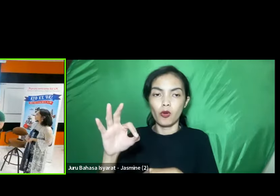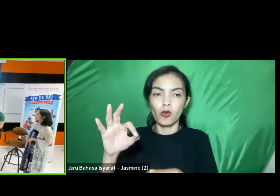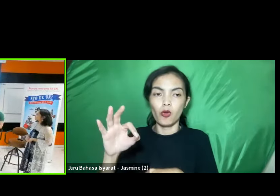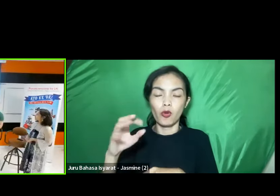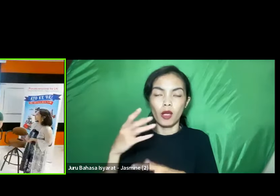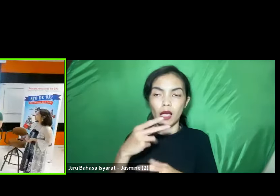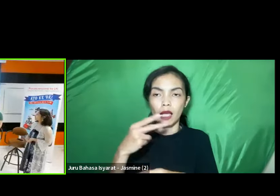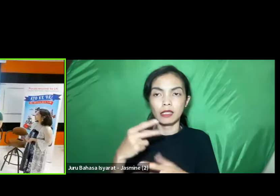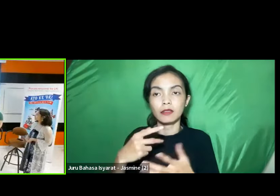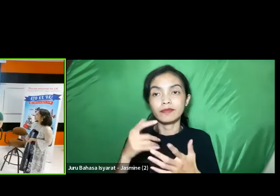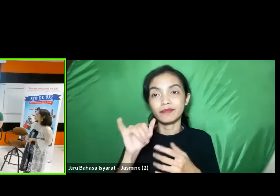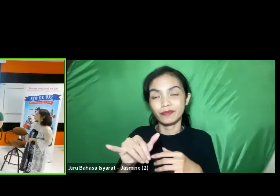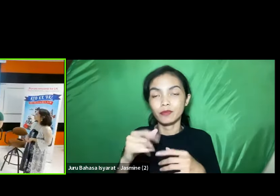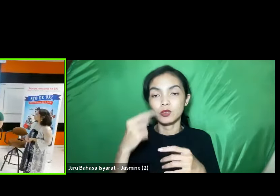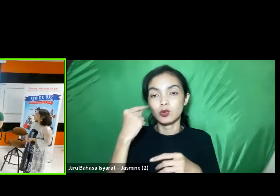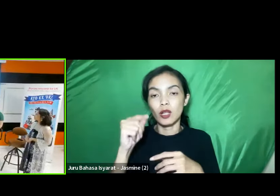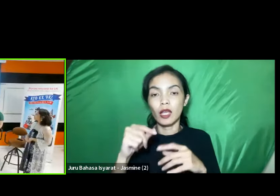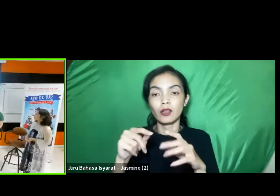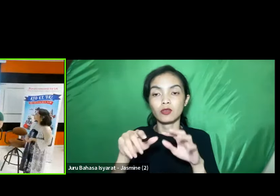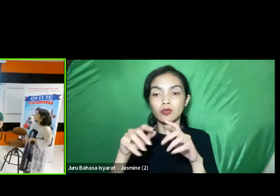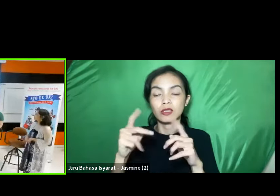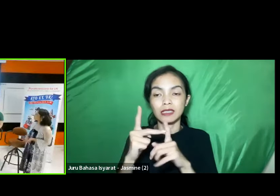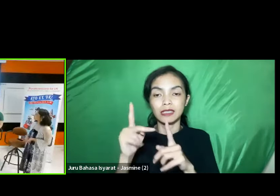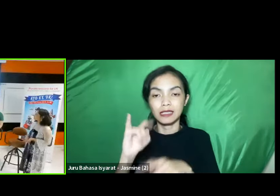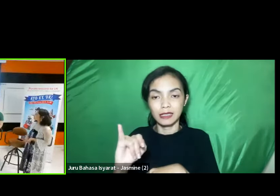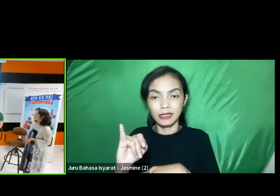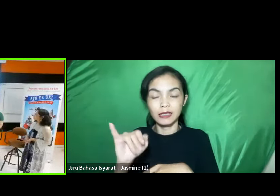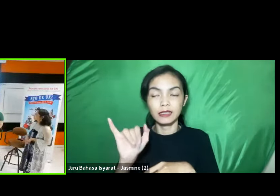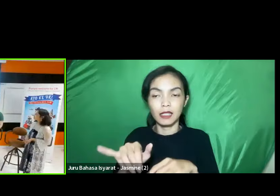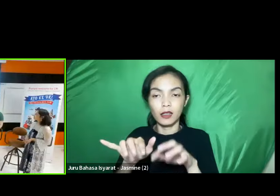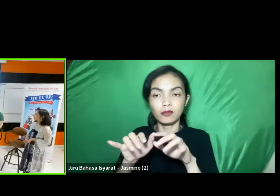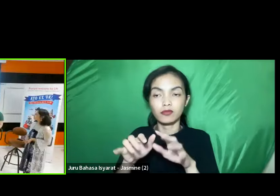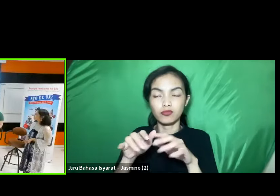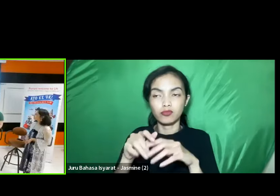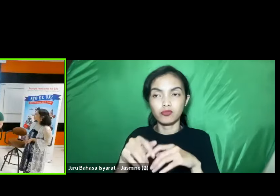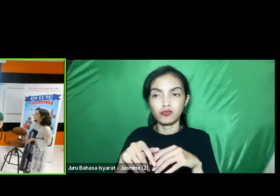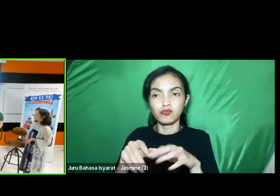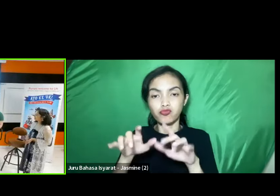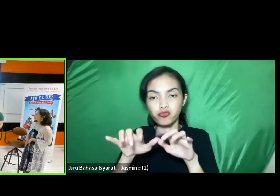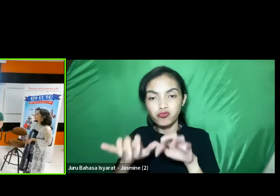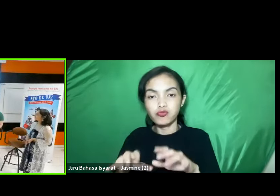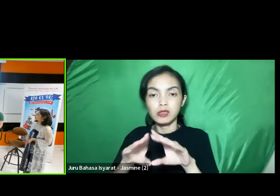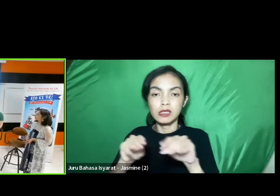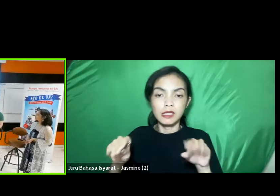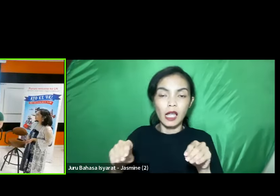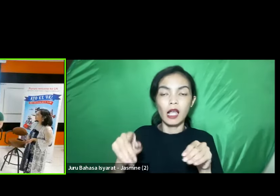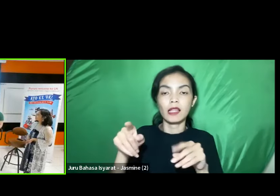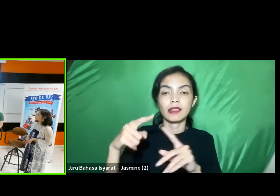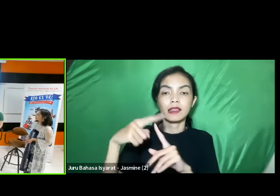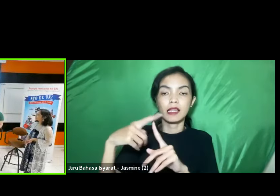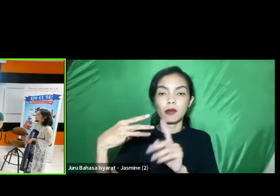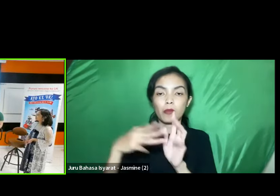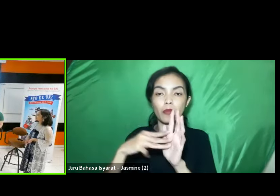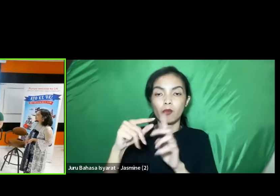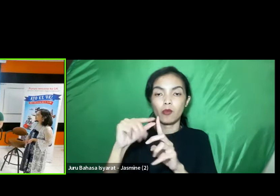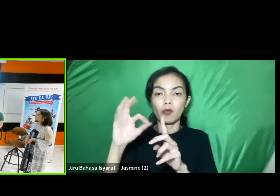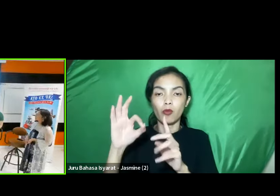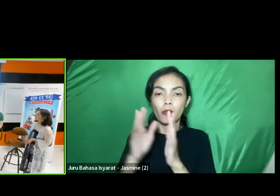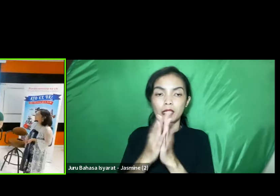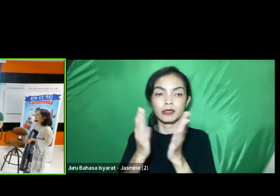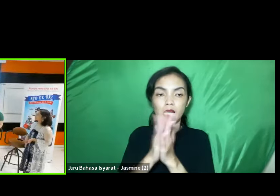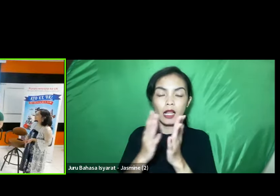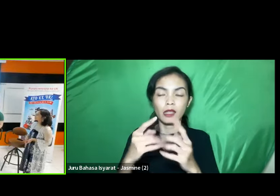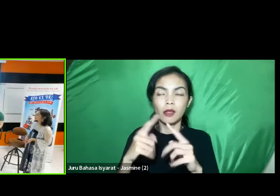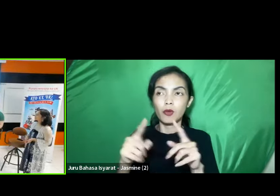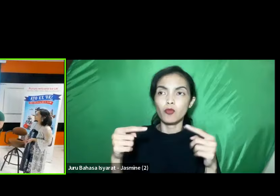kuliahnya di HI tapi saya nulis dan kemudian karirnya kemudian di majalah Tempo lah masih jauh kan ke film dokumenter